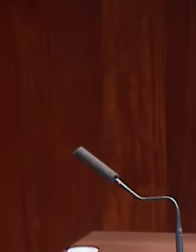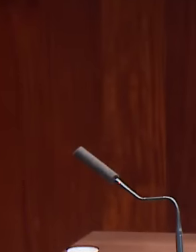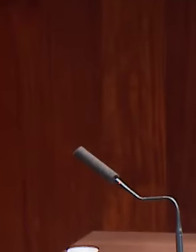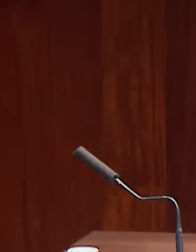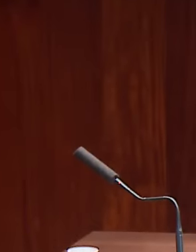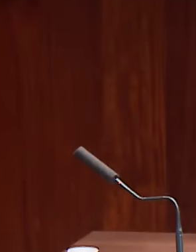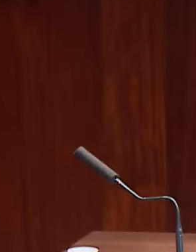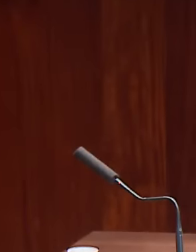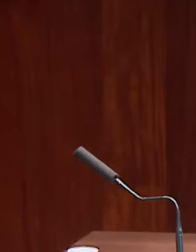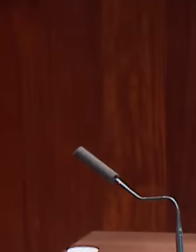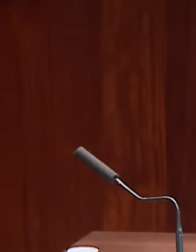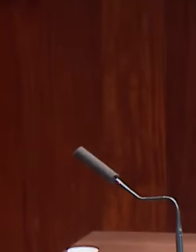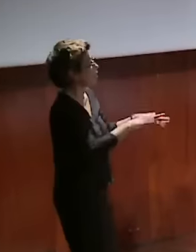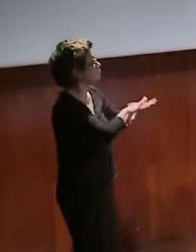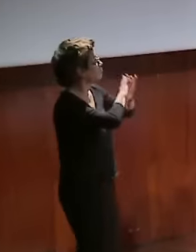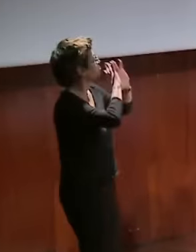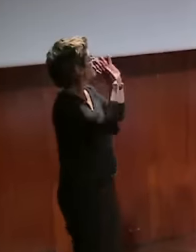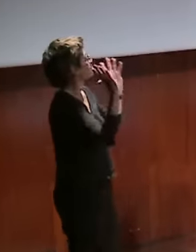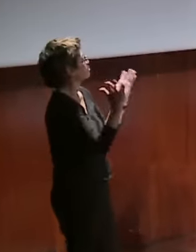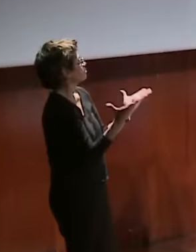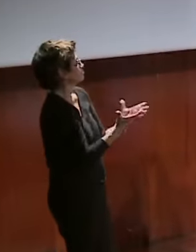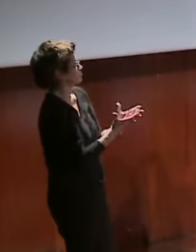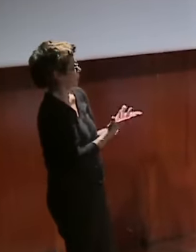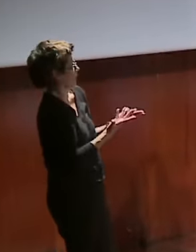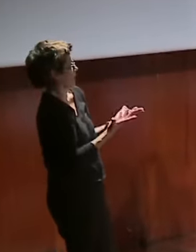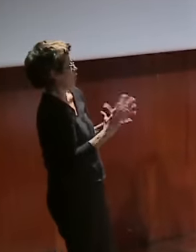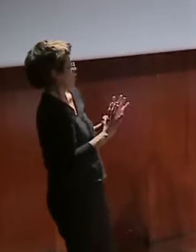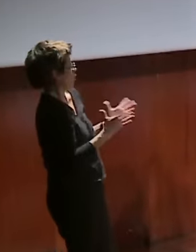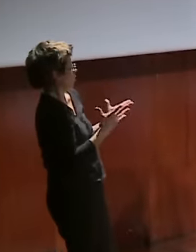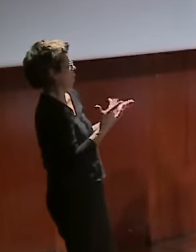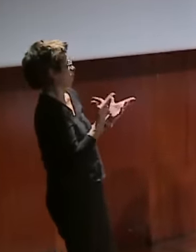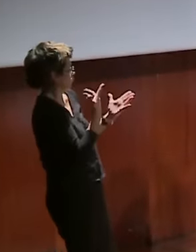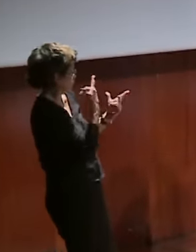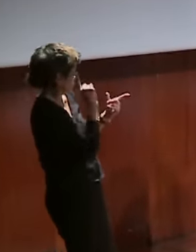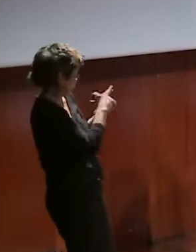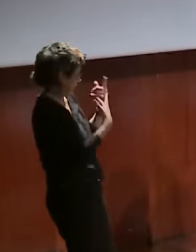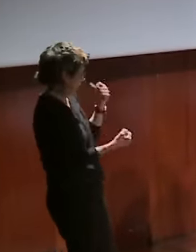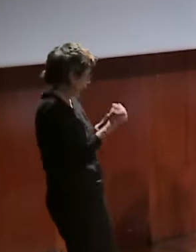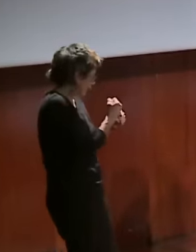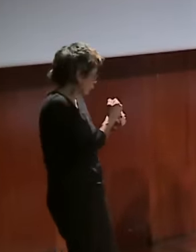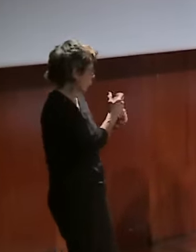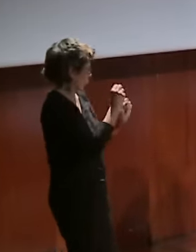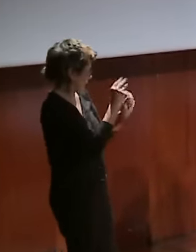Et alors, comment tout ça, on le conserve, finalement? Parce que là, on a parlé de création,